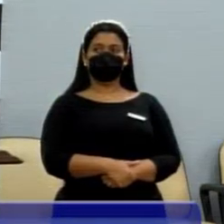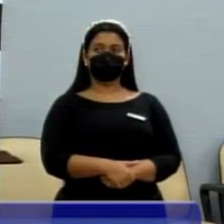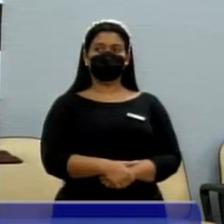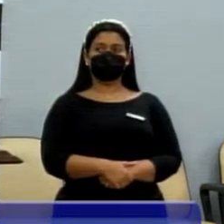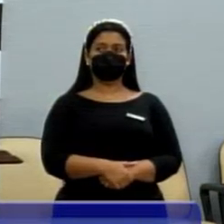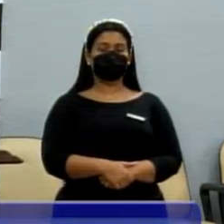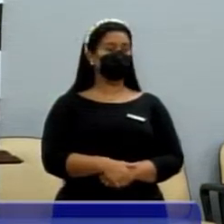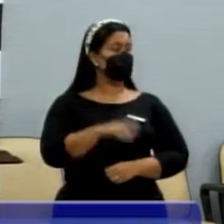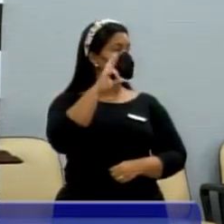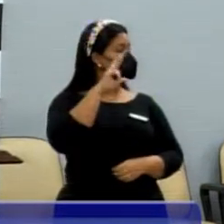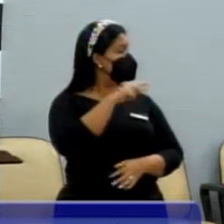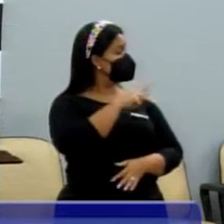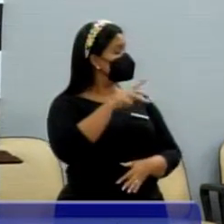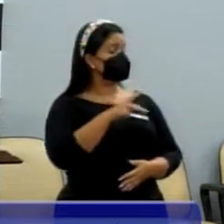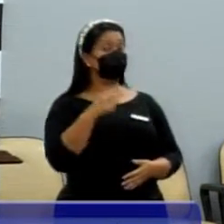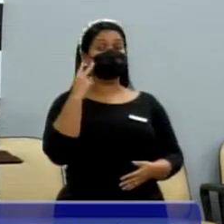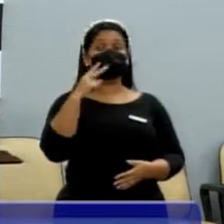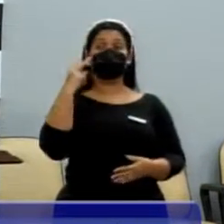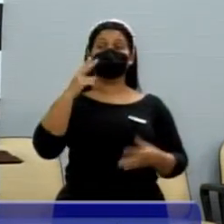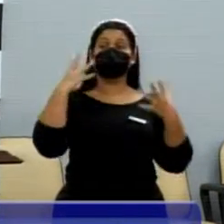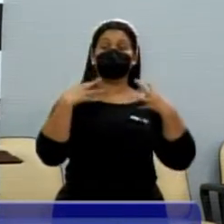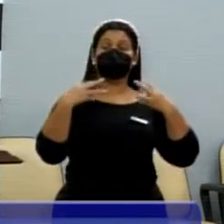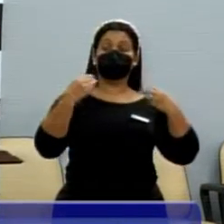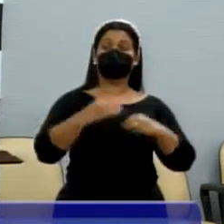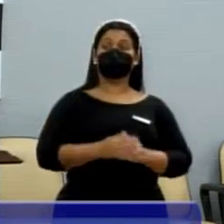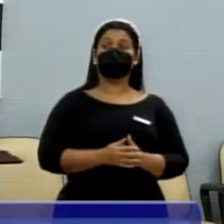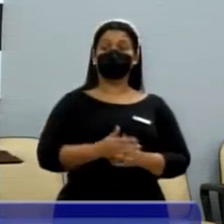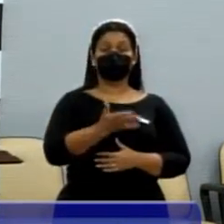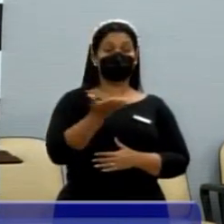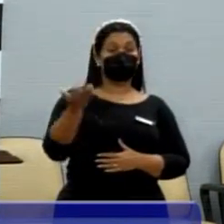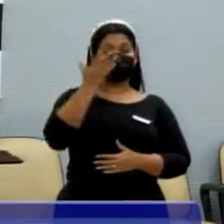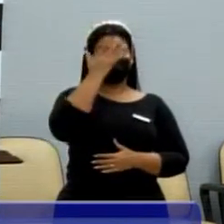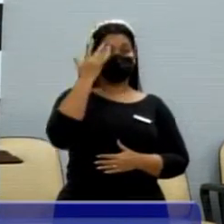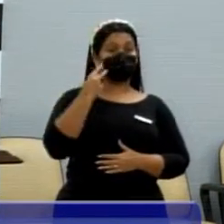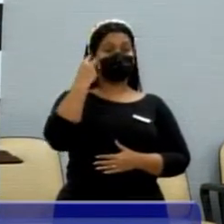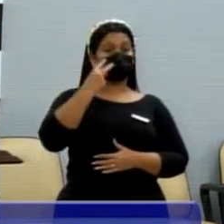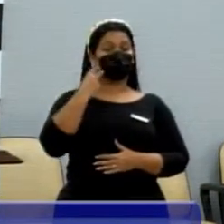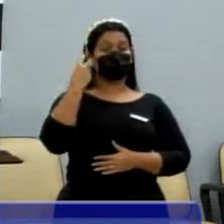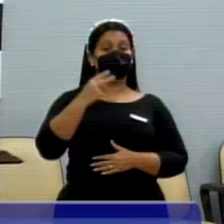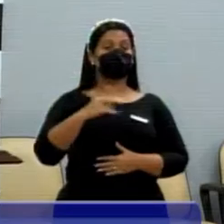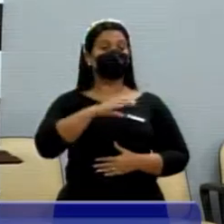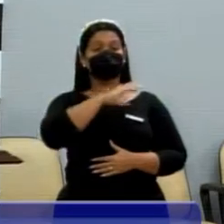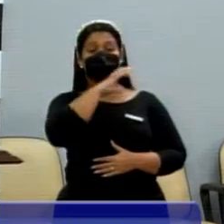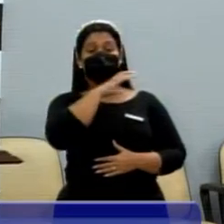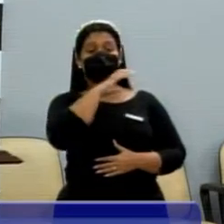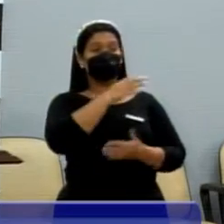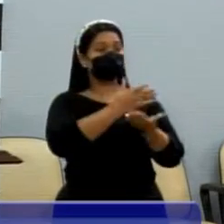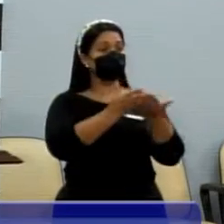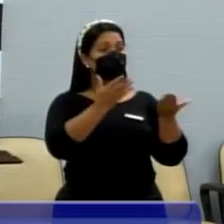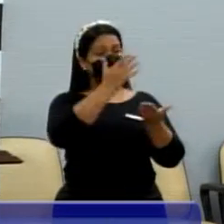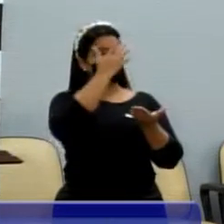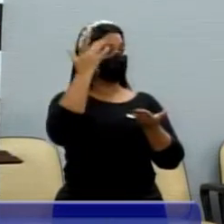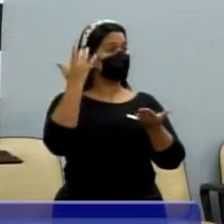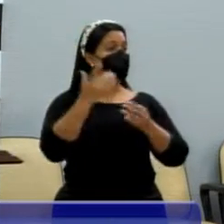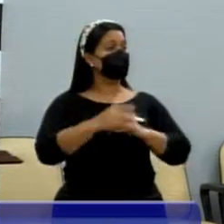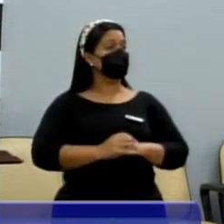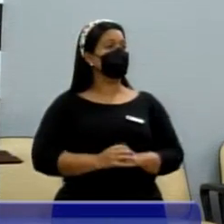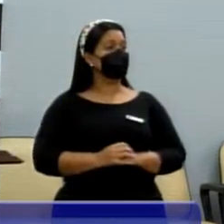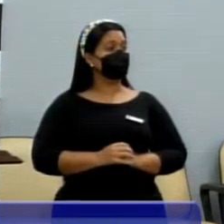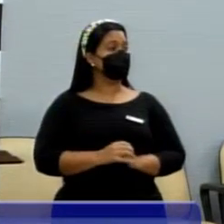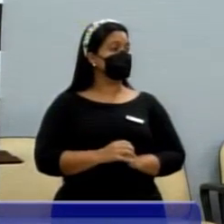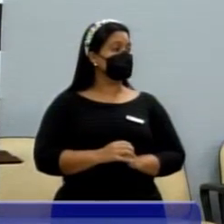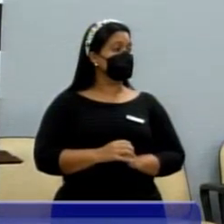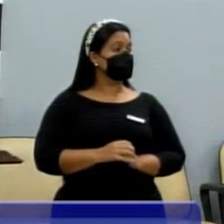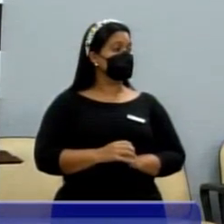senhora a presidência da Karina senhores vereadores a vereadora Cláudia município de imprensa